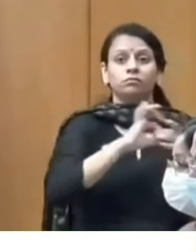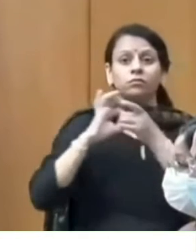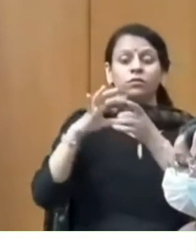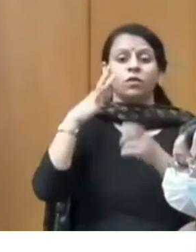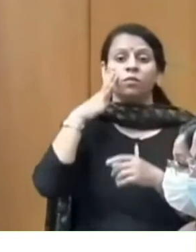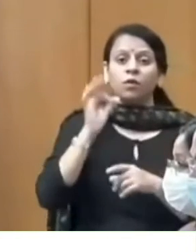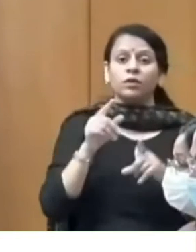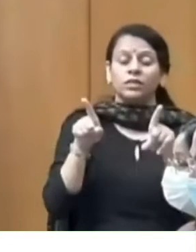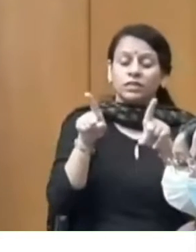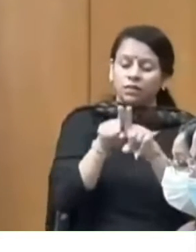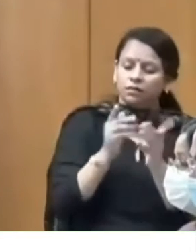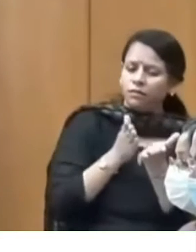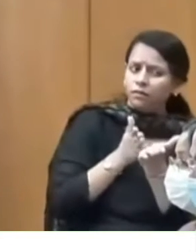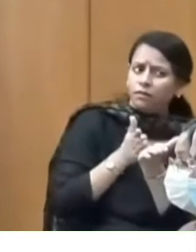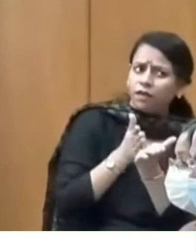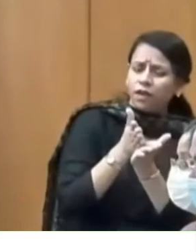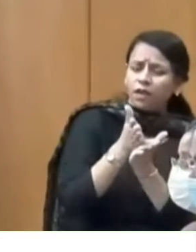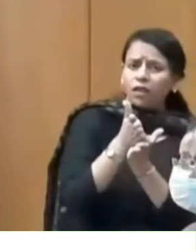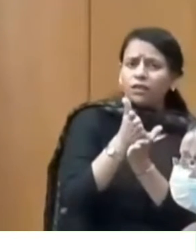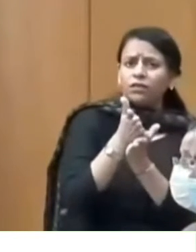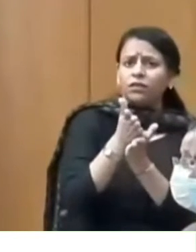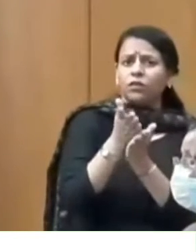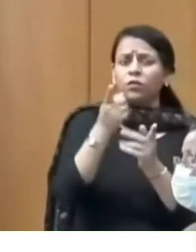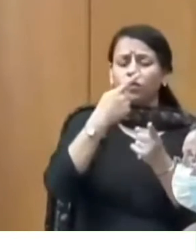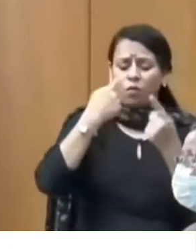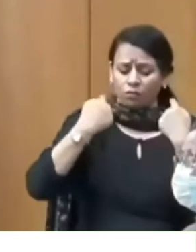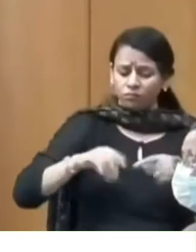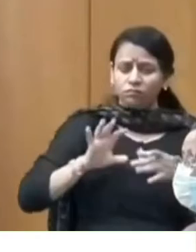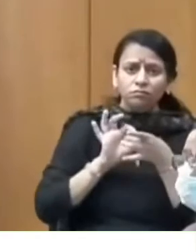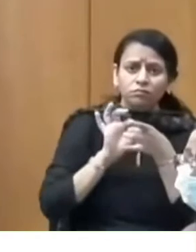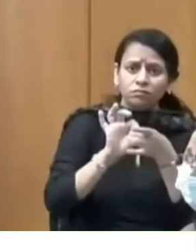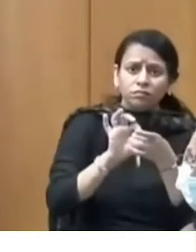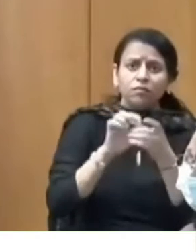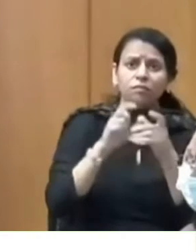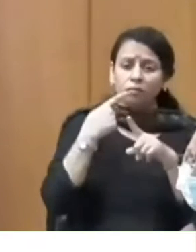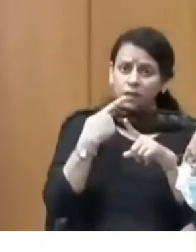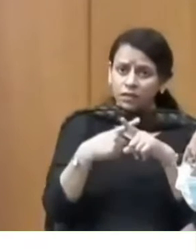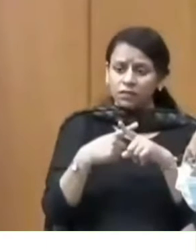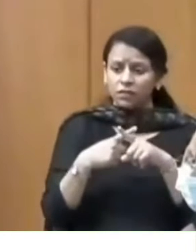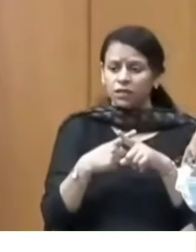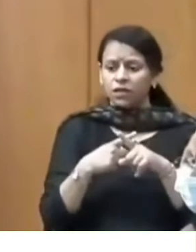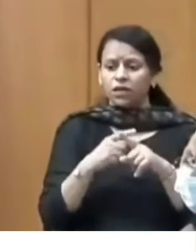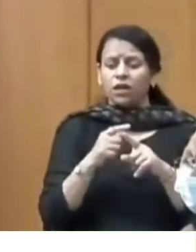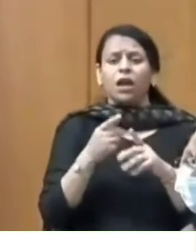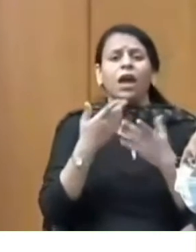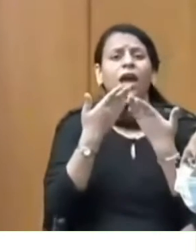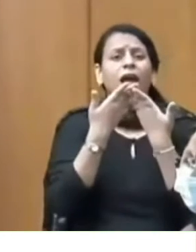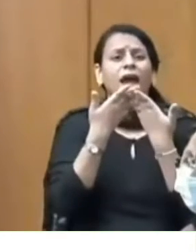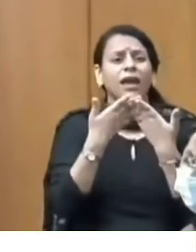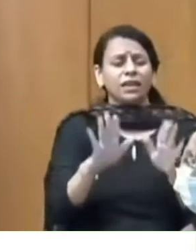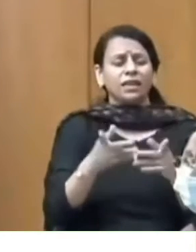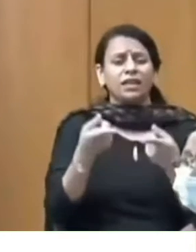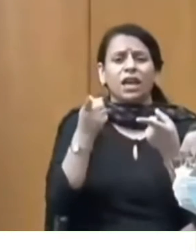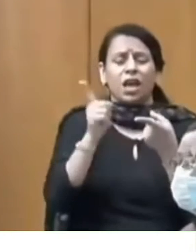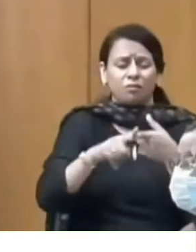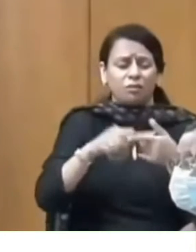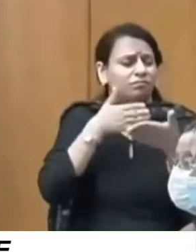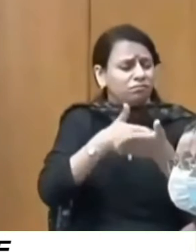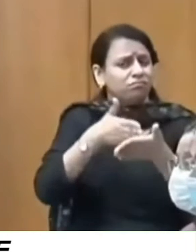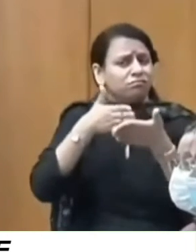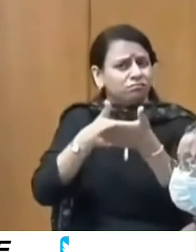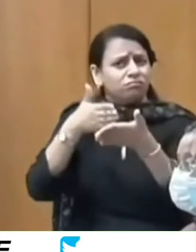आज केन्द्र शिक्षामंत्री धर्मेन्द्र प्रधान नूतन जातीय शिक्षानीति 2020 प्रमुख पदक्षेप को